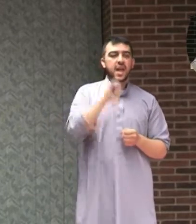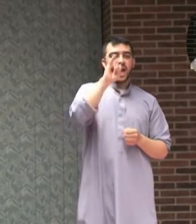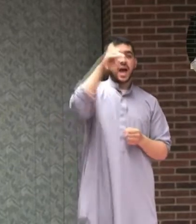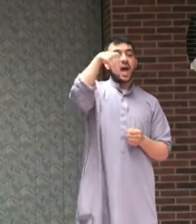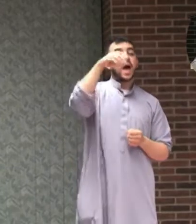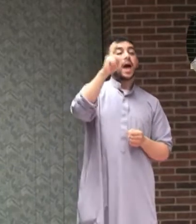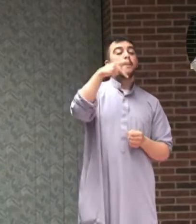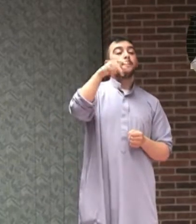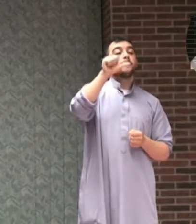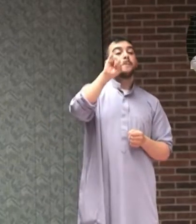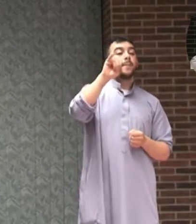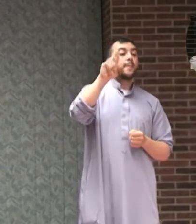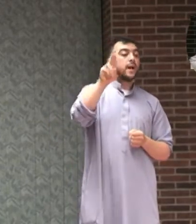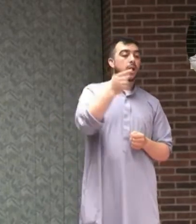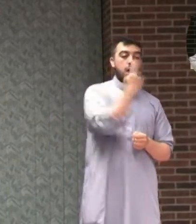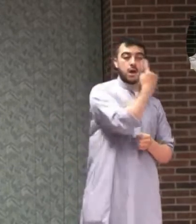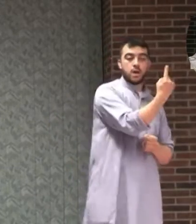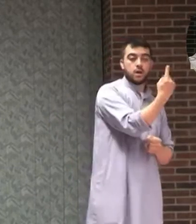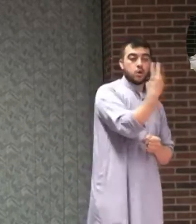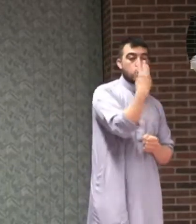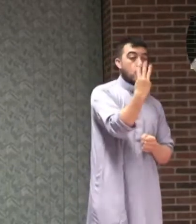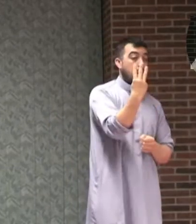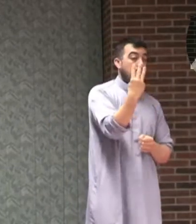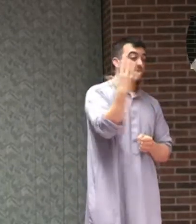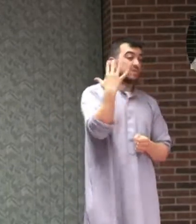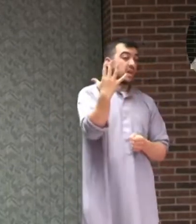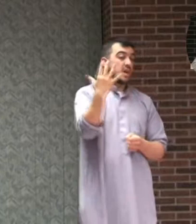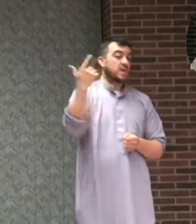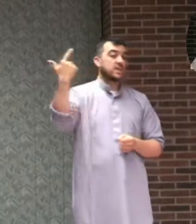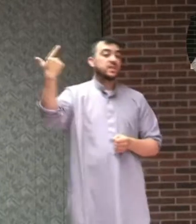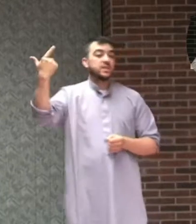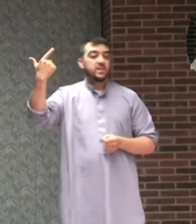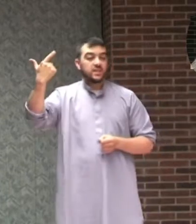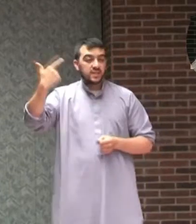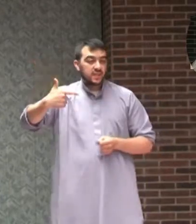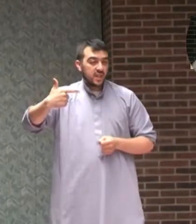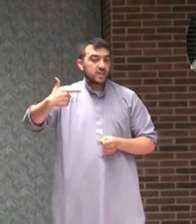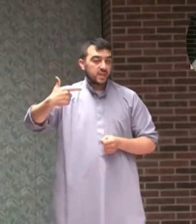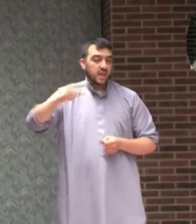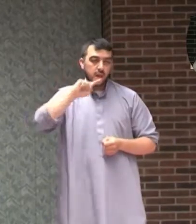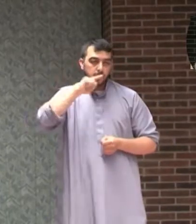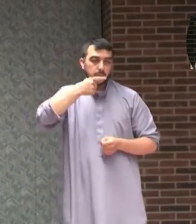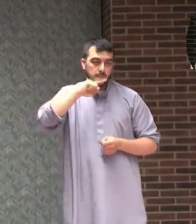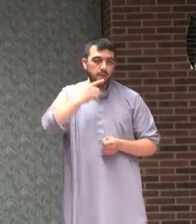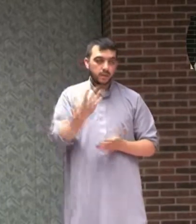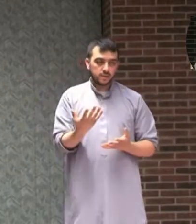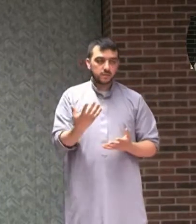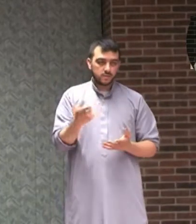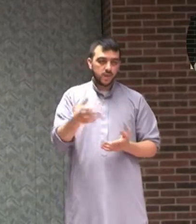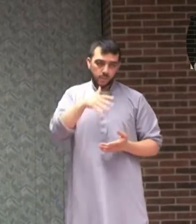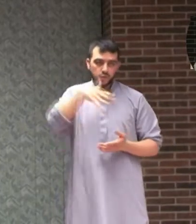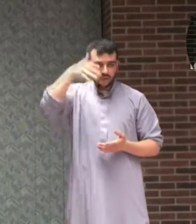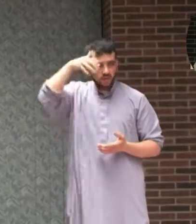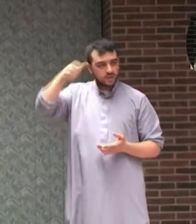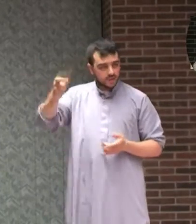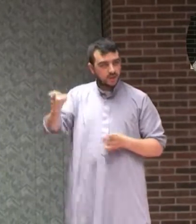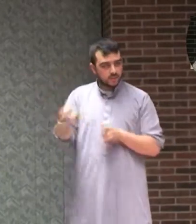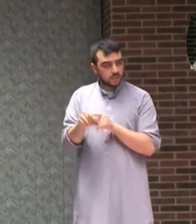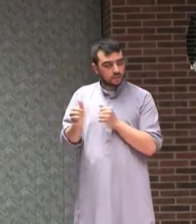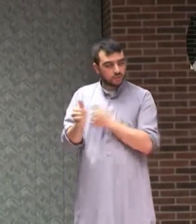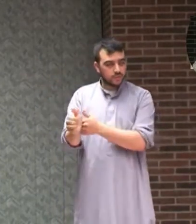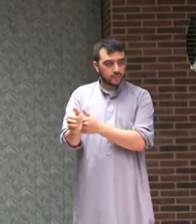chiffres impairs, 1, 3, 5, 7, etc. Donc ça fait partie de la sunna du prophète, alayhi salatu salam, le jour du